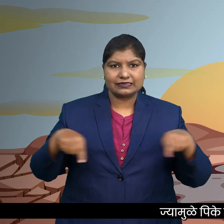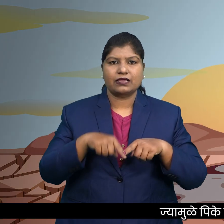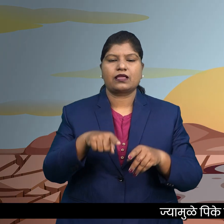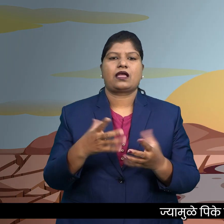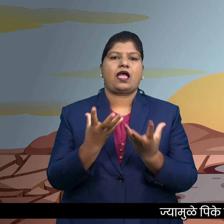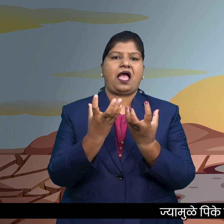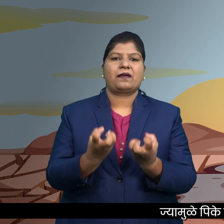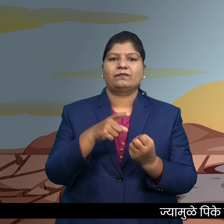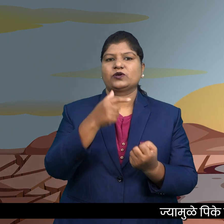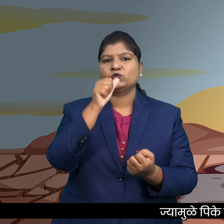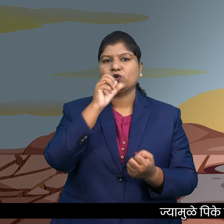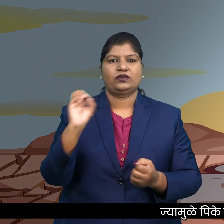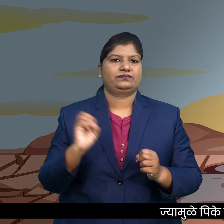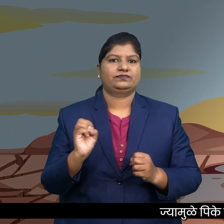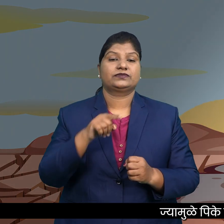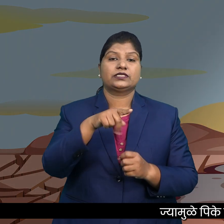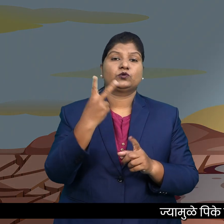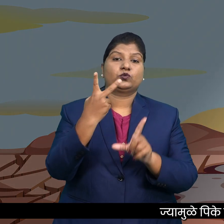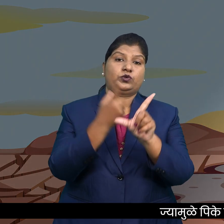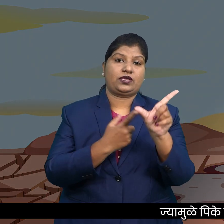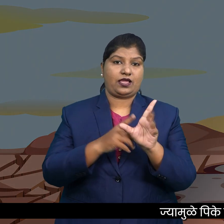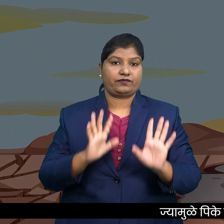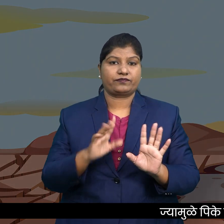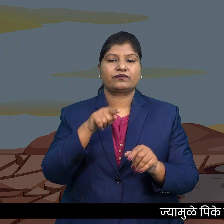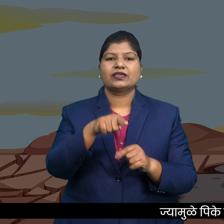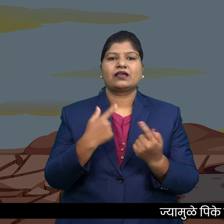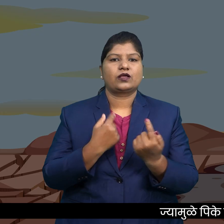आहेत, ज्यामुळे पिके नापसंत झाली आहेत.